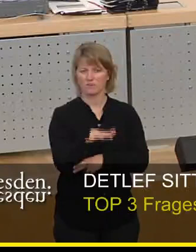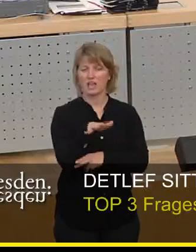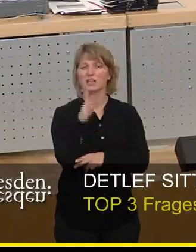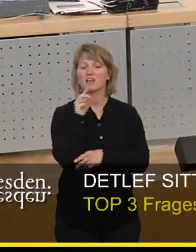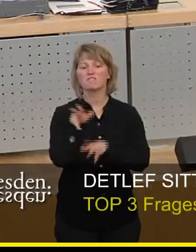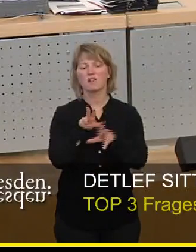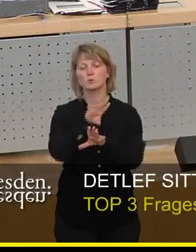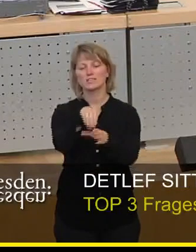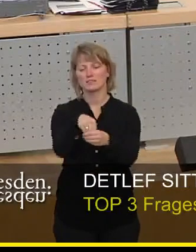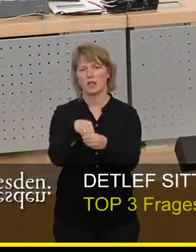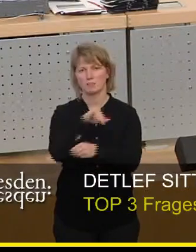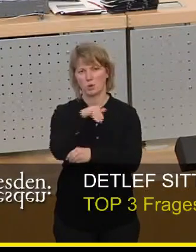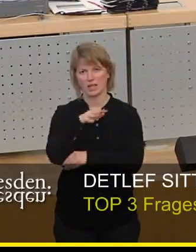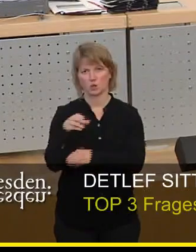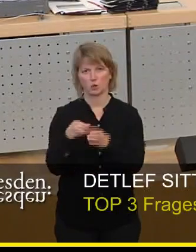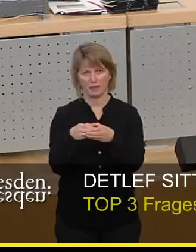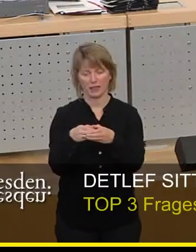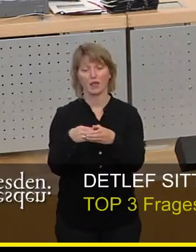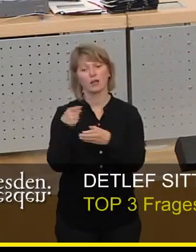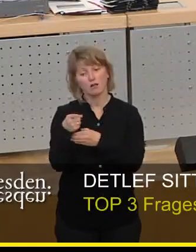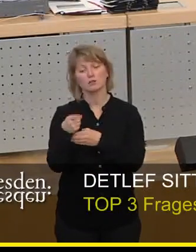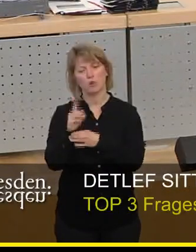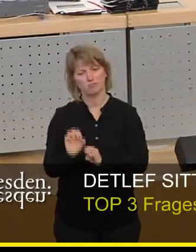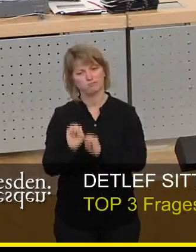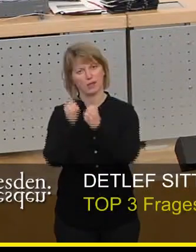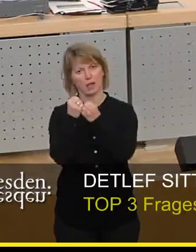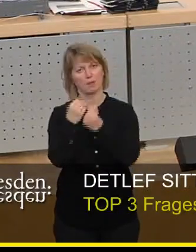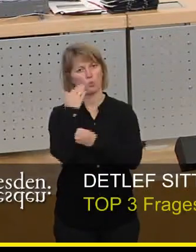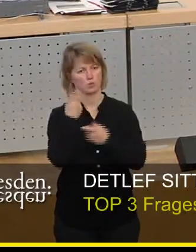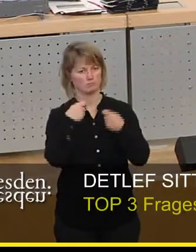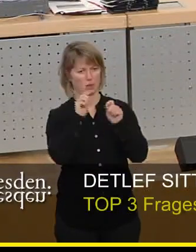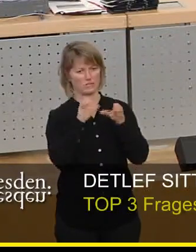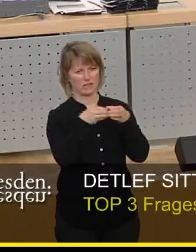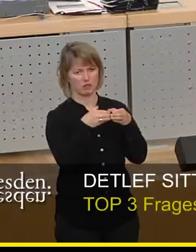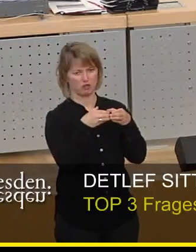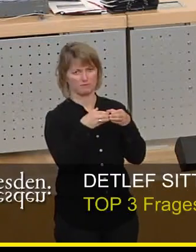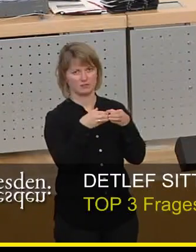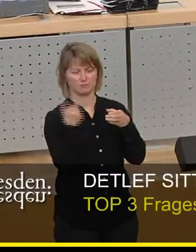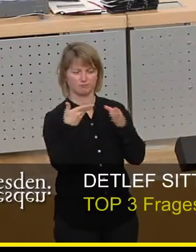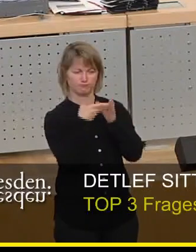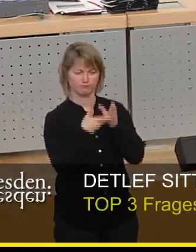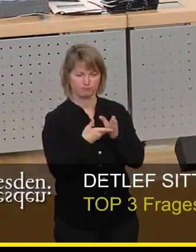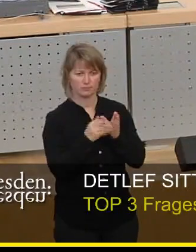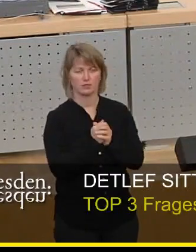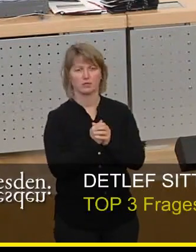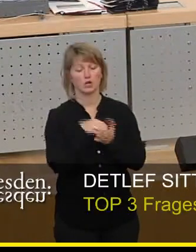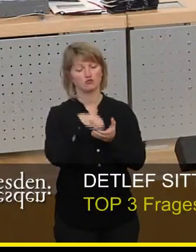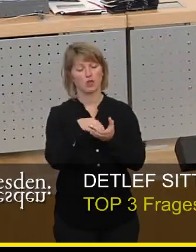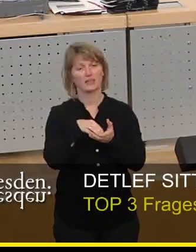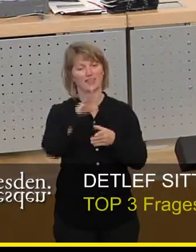Projektgruppe zum Projekt Gründung einer kommunalen Wohnungsbaugesellschaft festgelegt. Das stadtinterne Lenkungsteam